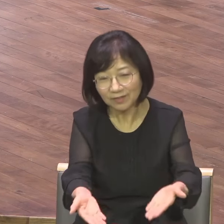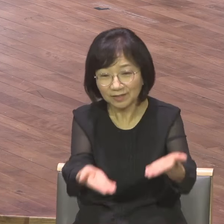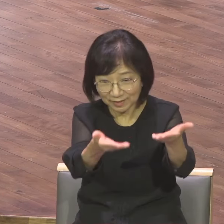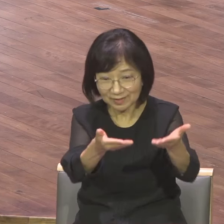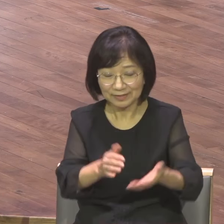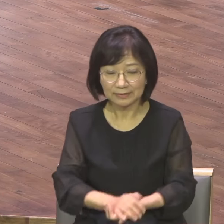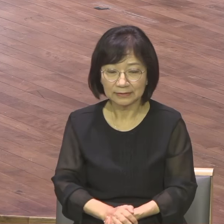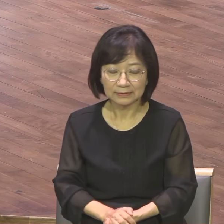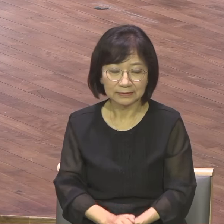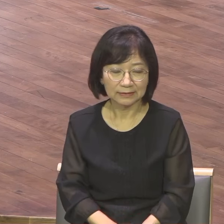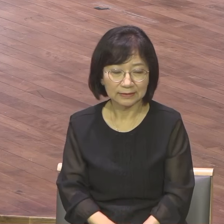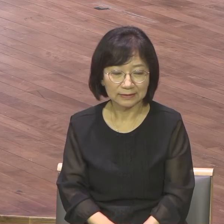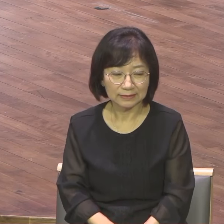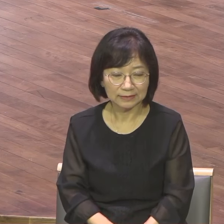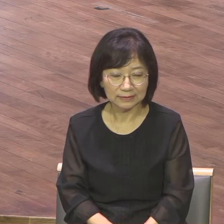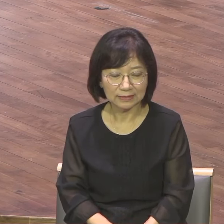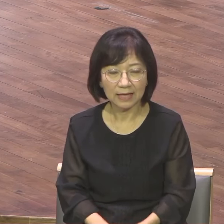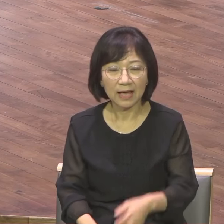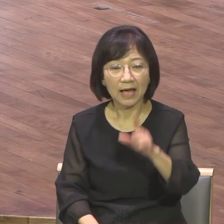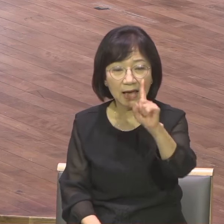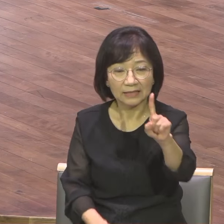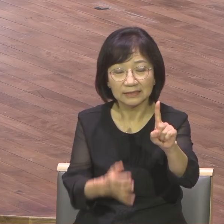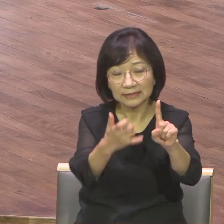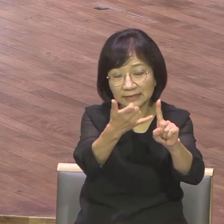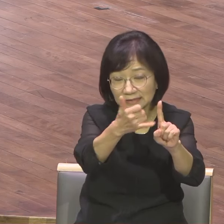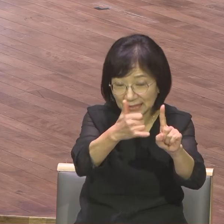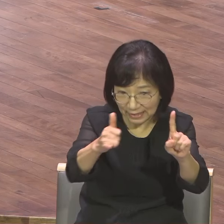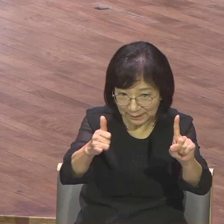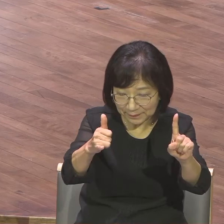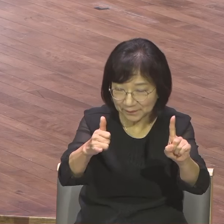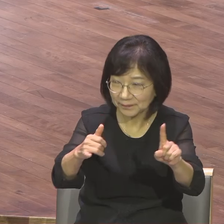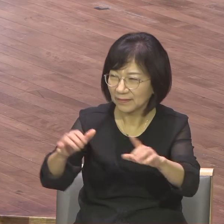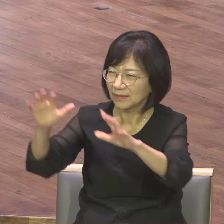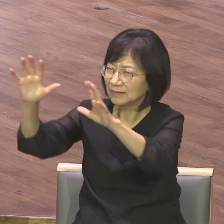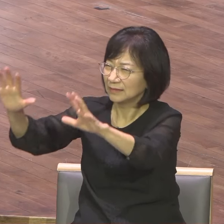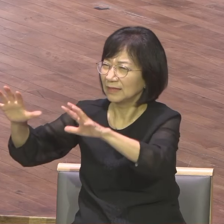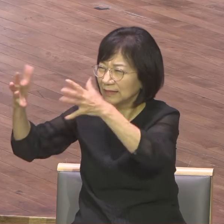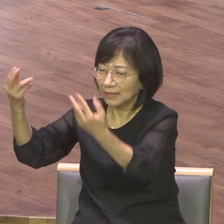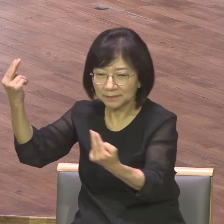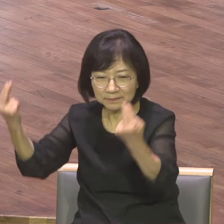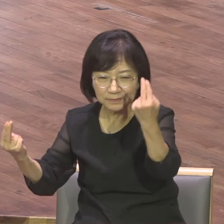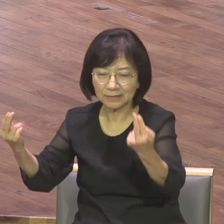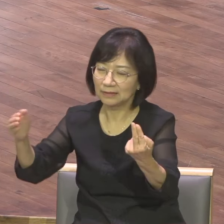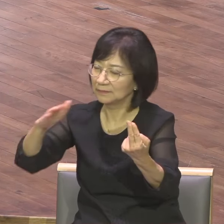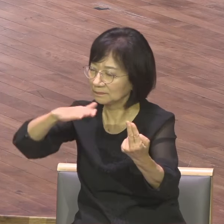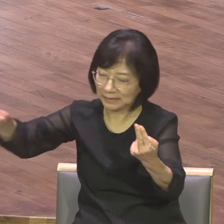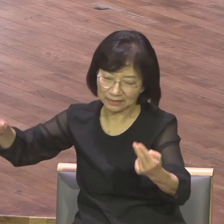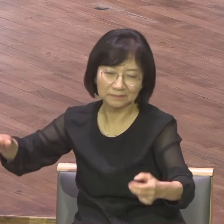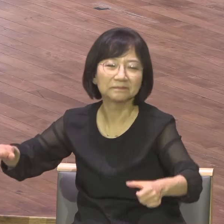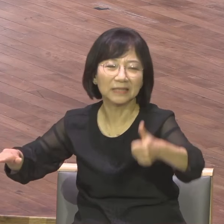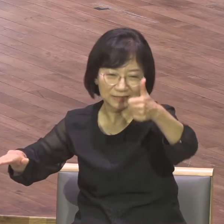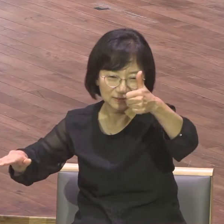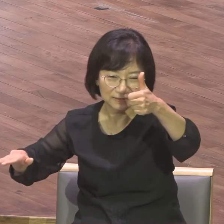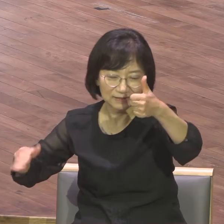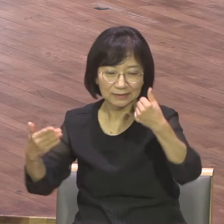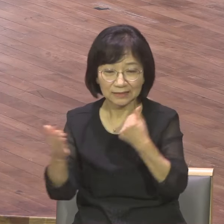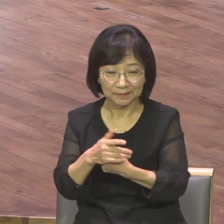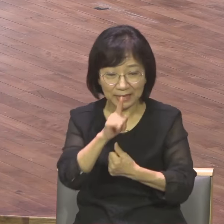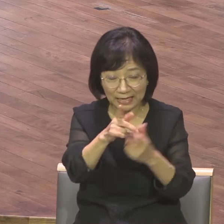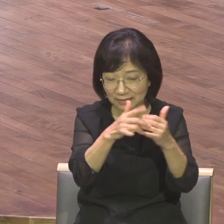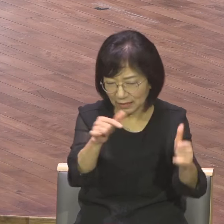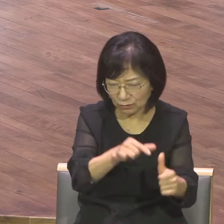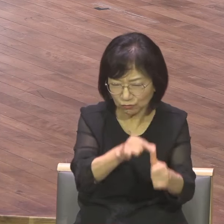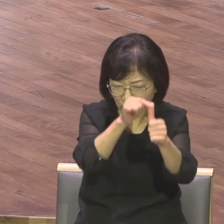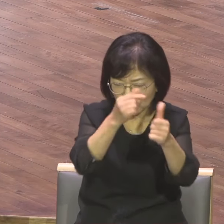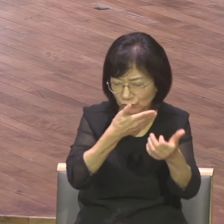한 영혼 살리는 것, 한 영혼이 천하보다 귀한데 한 영혼 살린 것이 너무너무 중요하단 말이에요.